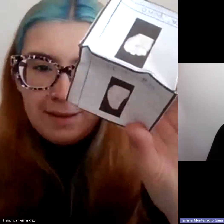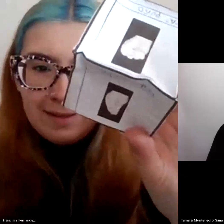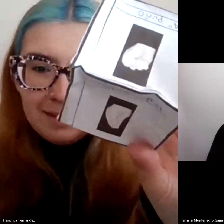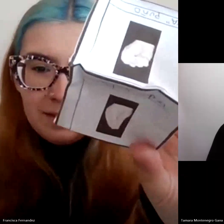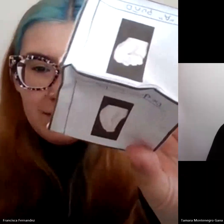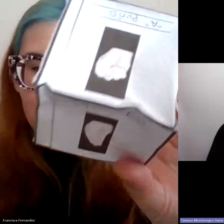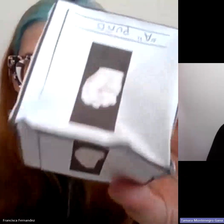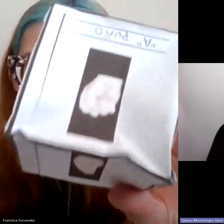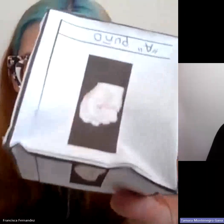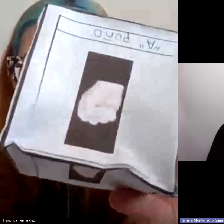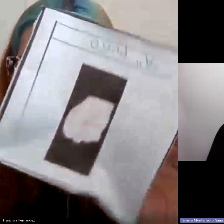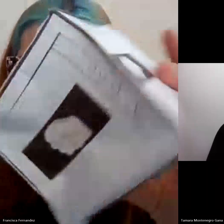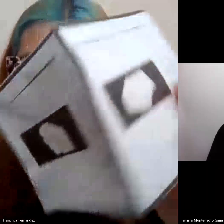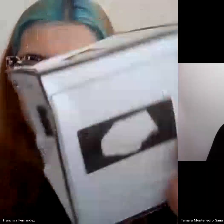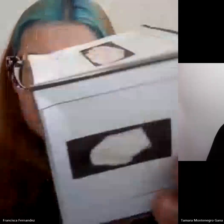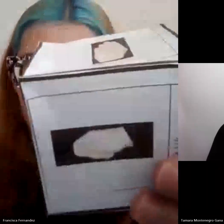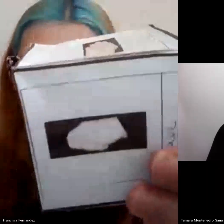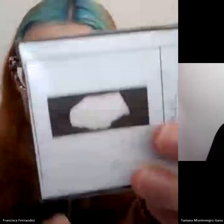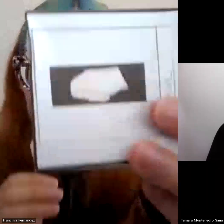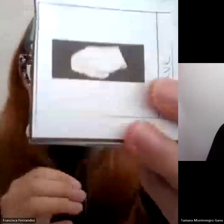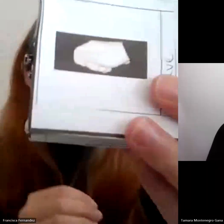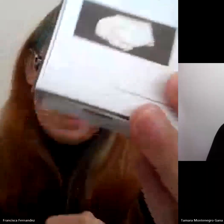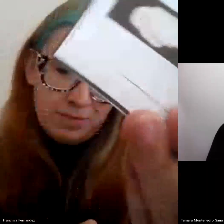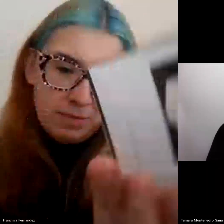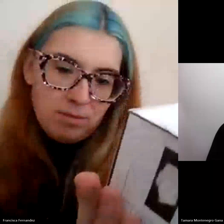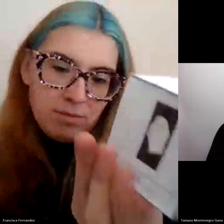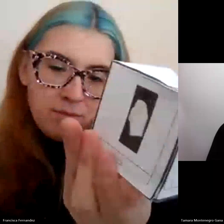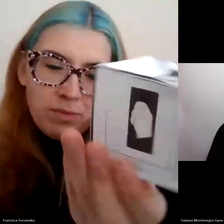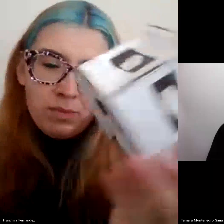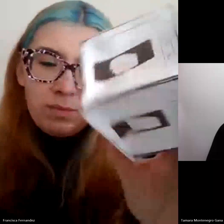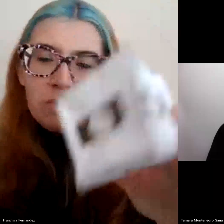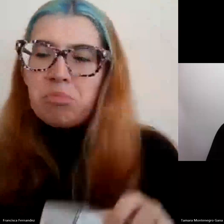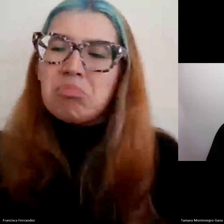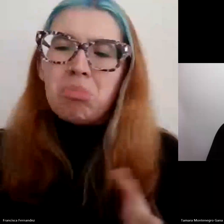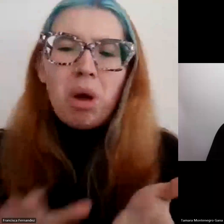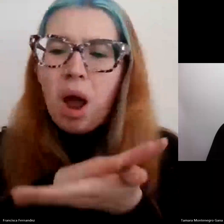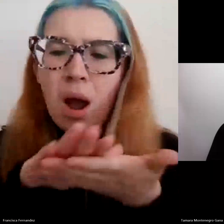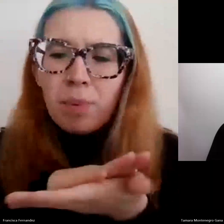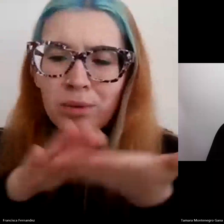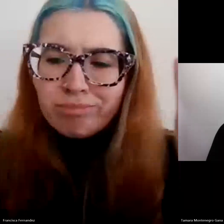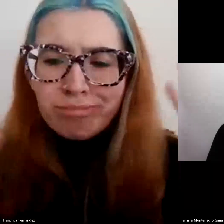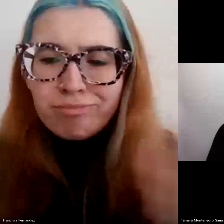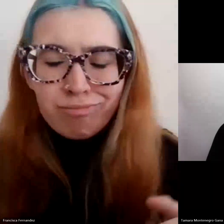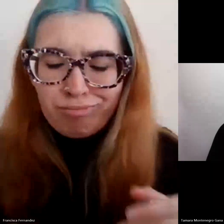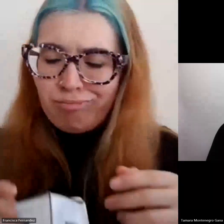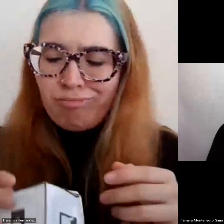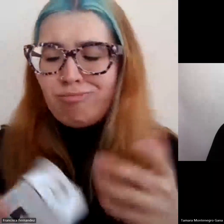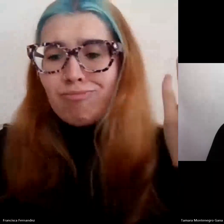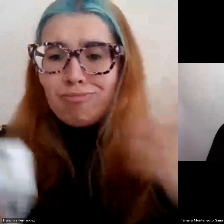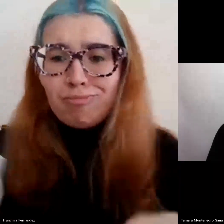de recursos, ¿no? en la Como para interacción y desarrollo de aquellos aspectos de las personas sordas.